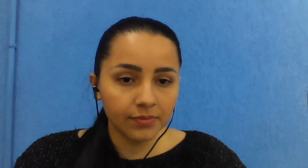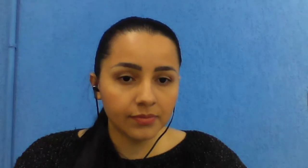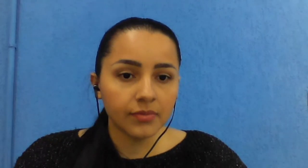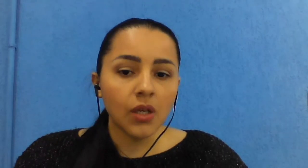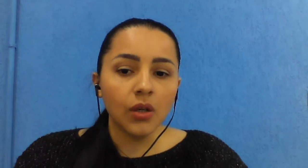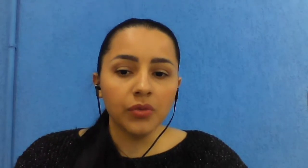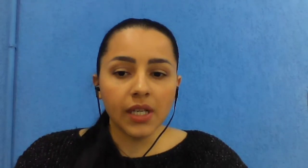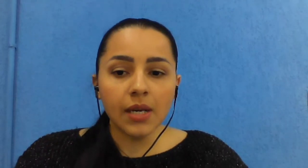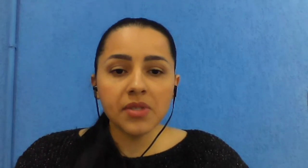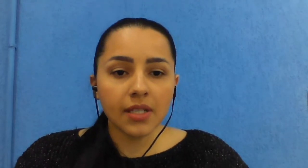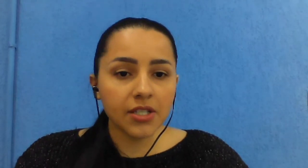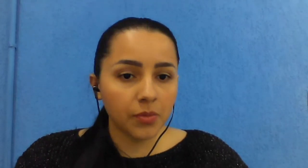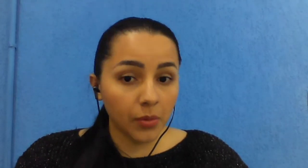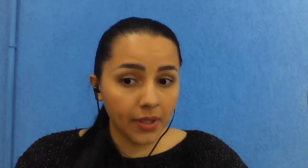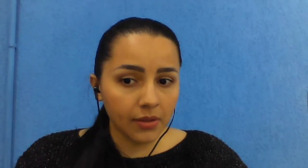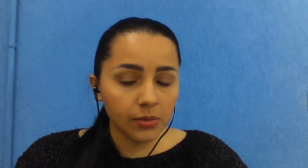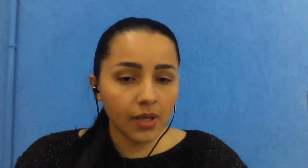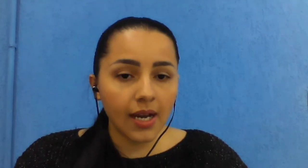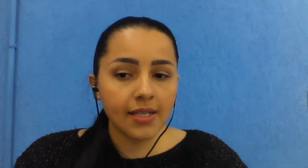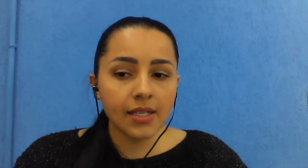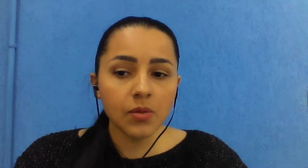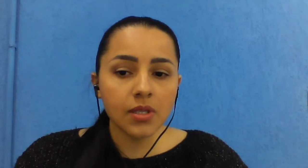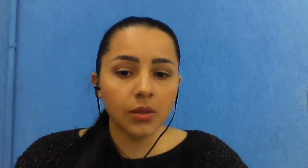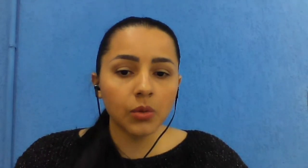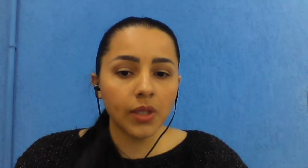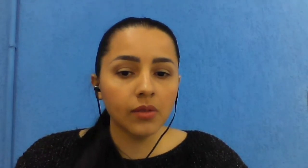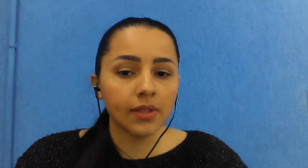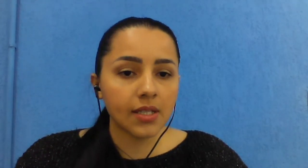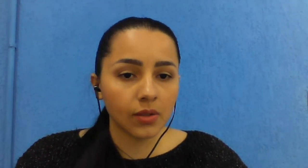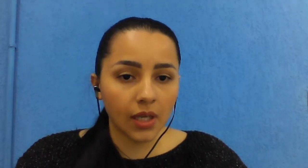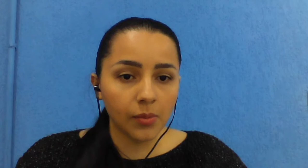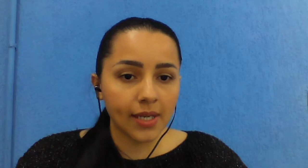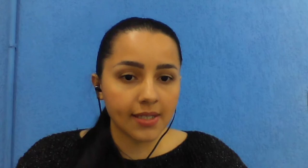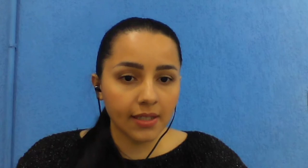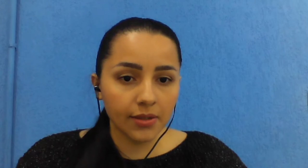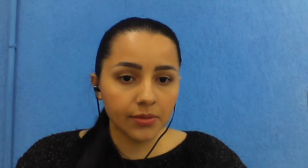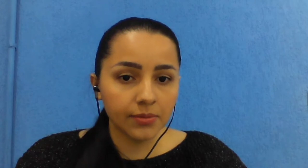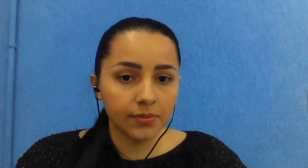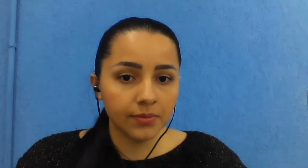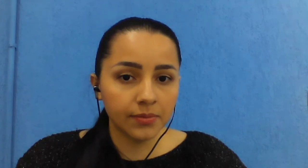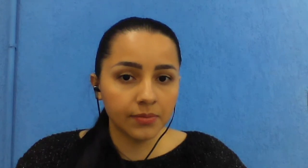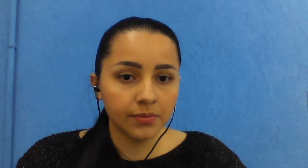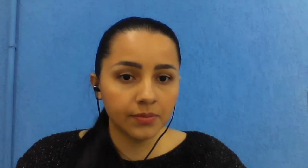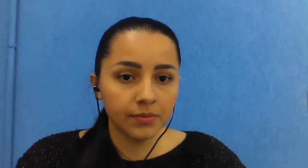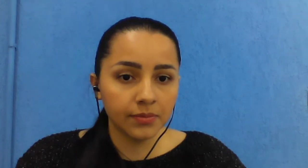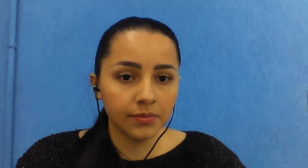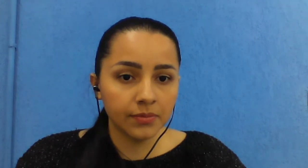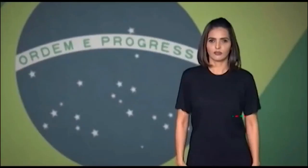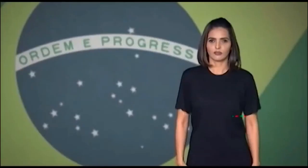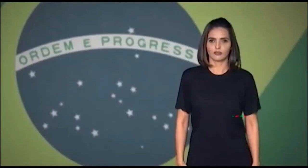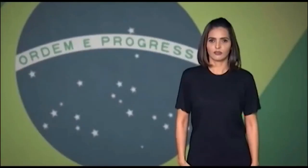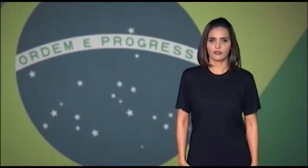convidados. Ouviremos neste momento a execução do Hino Nacional Brasileiro.